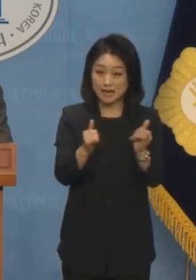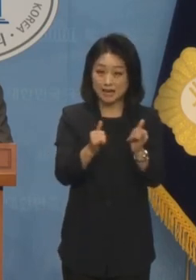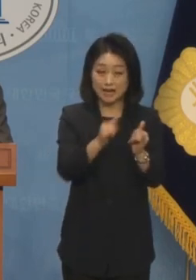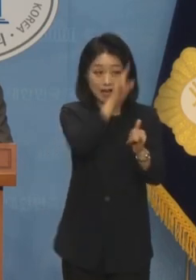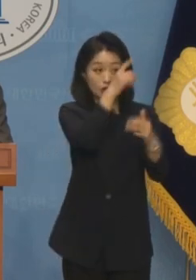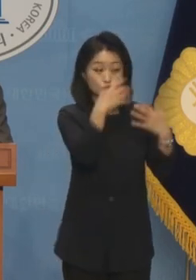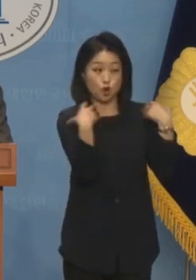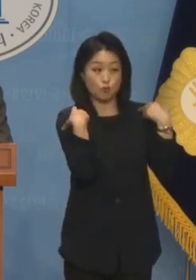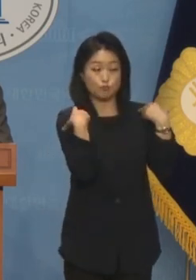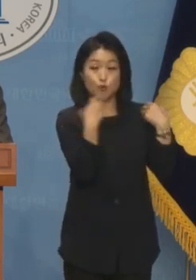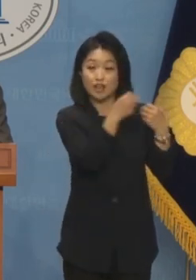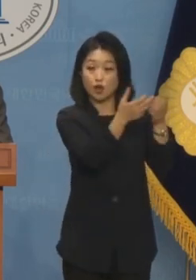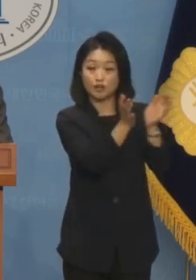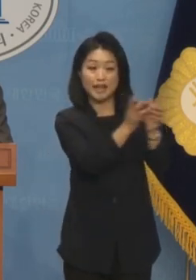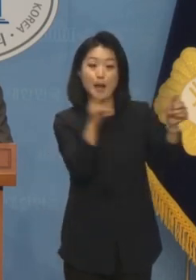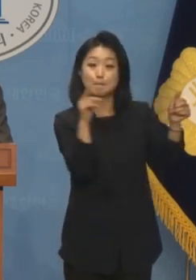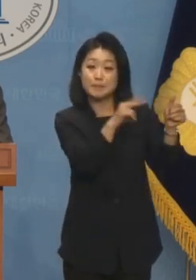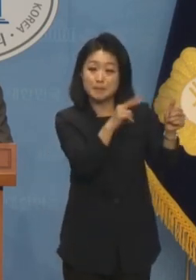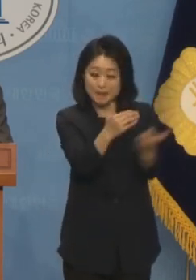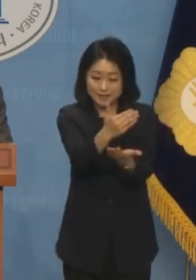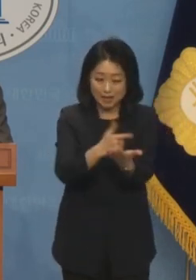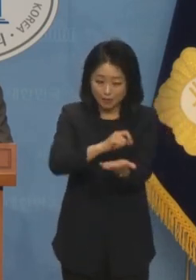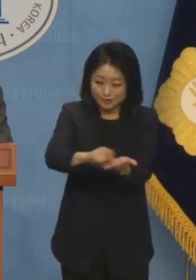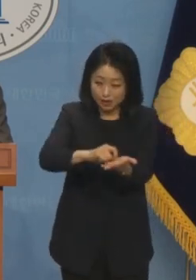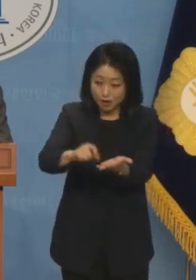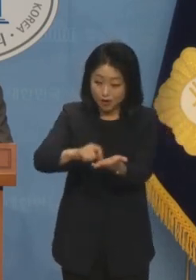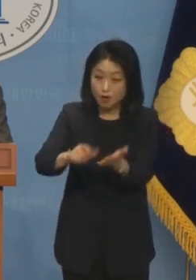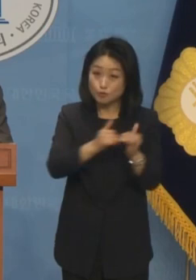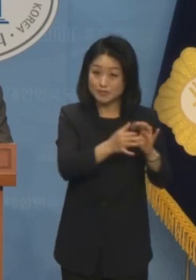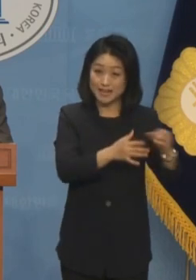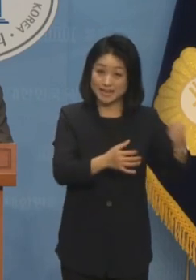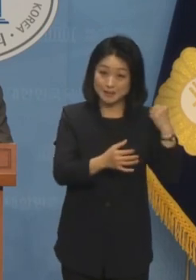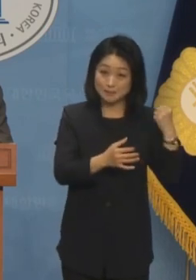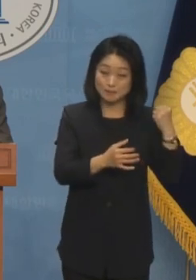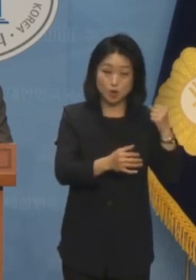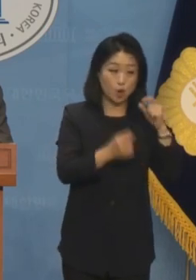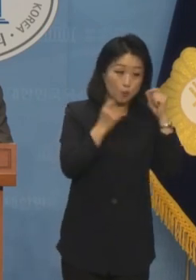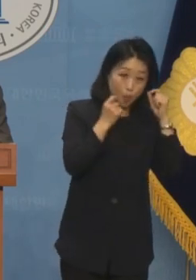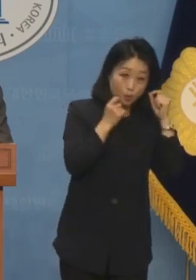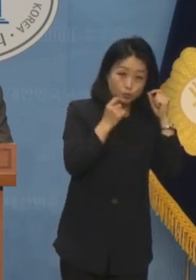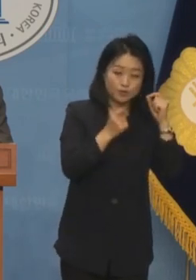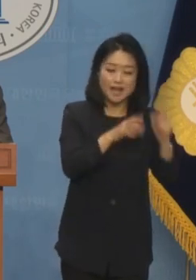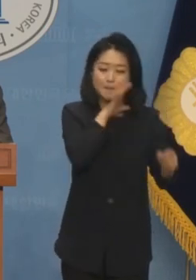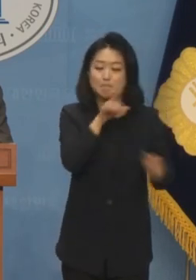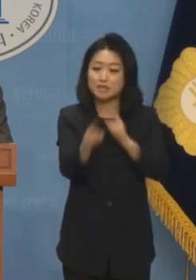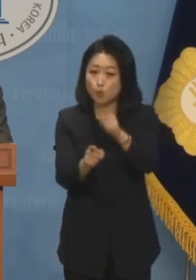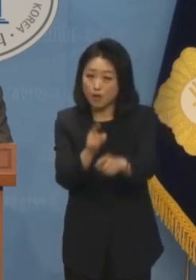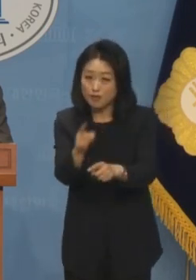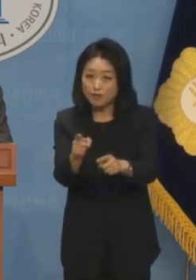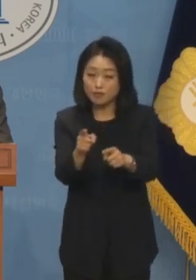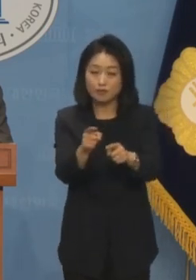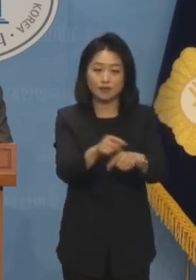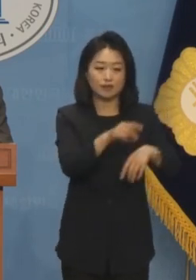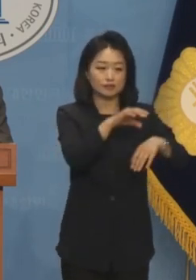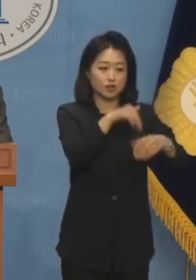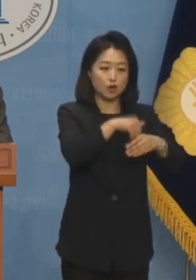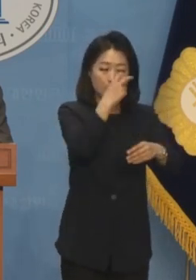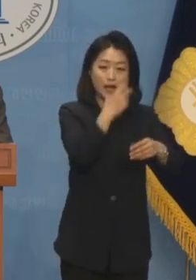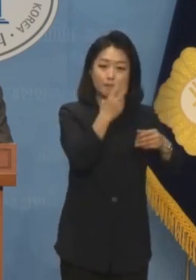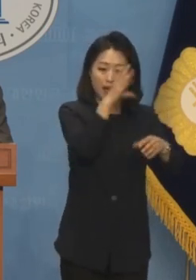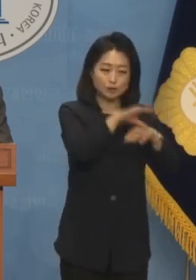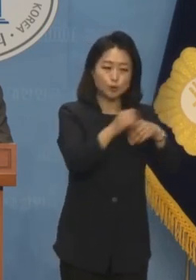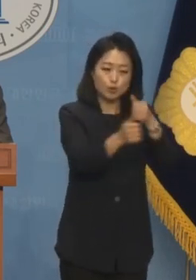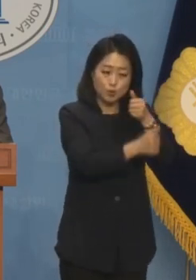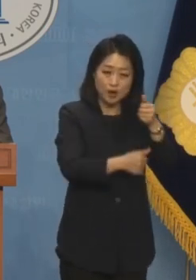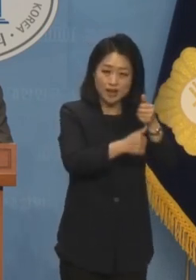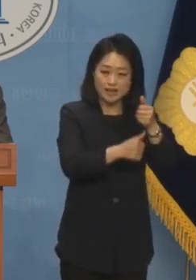여당에 비판적인 논평을 하면 국민의힘과 보수단체가 민원을 넣고 선방위는 중징계를 하며 입을